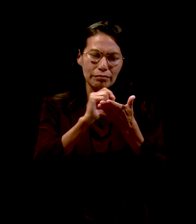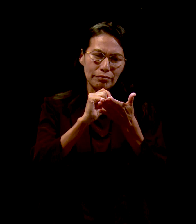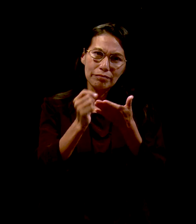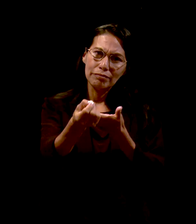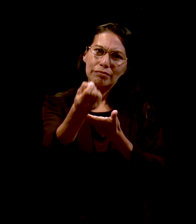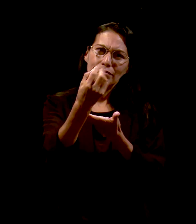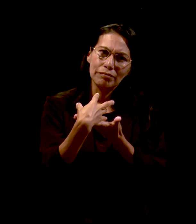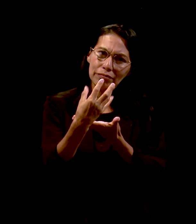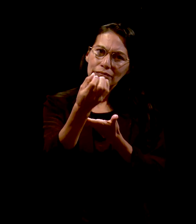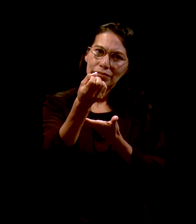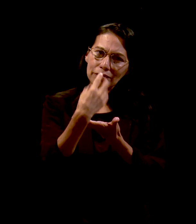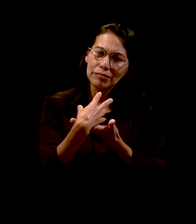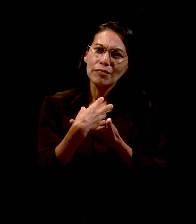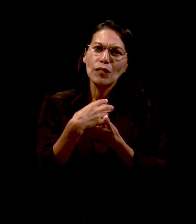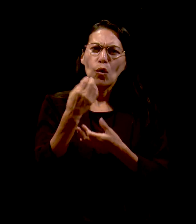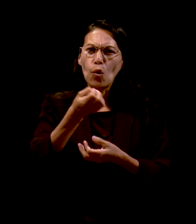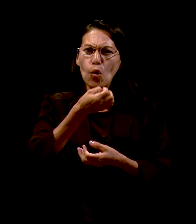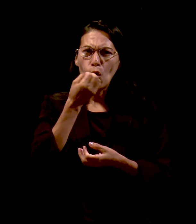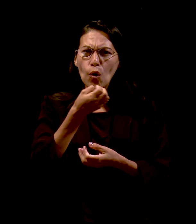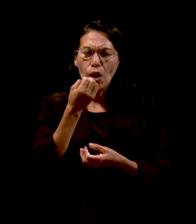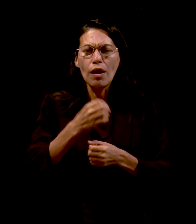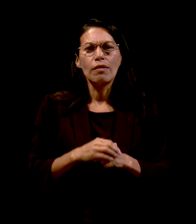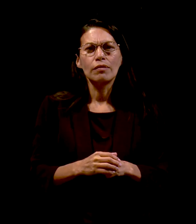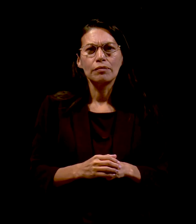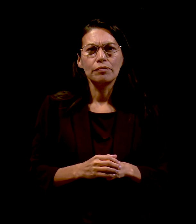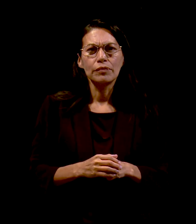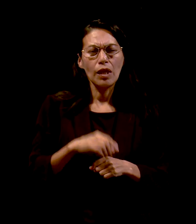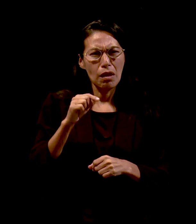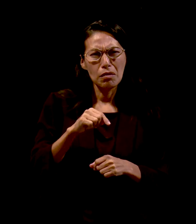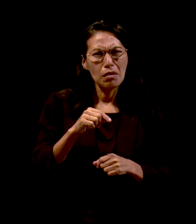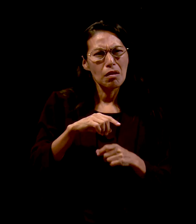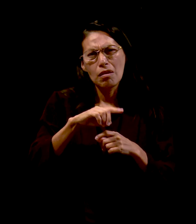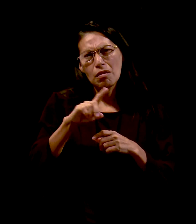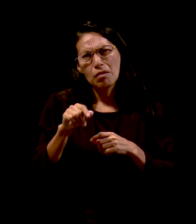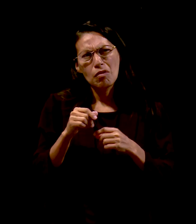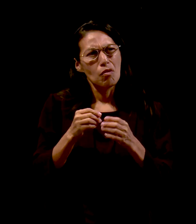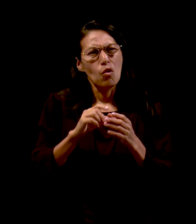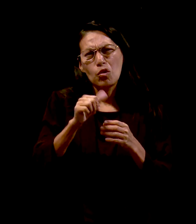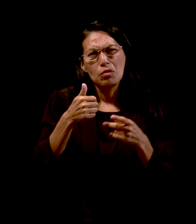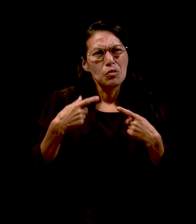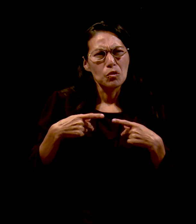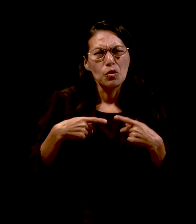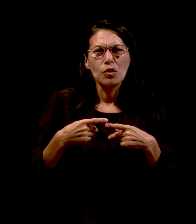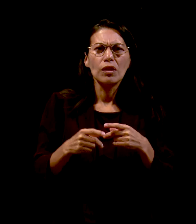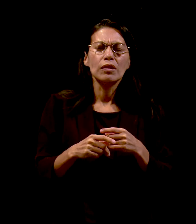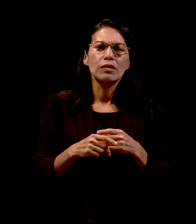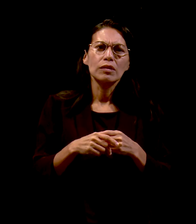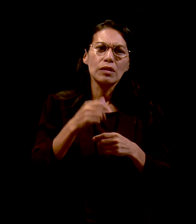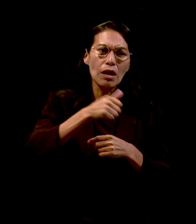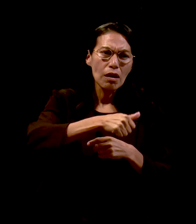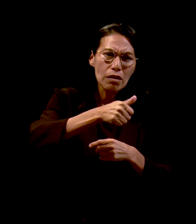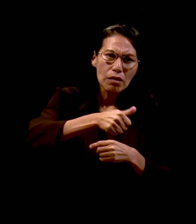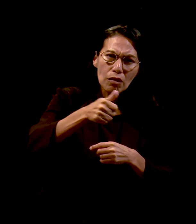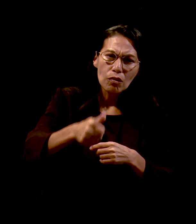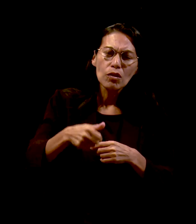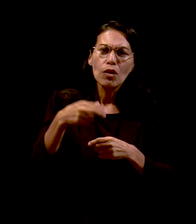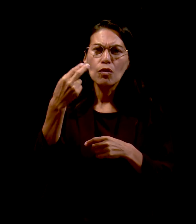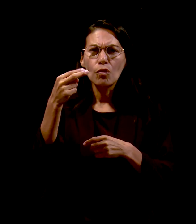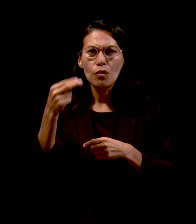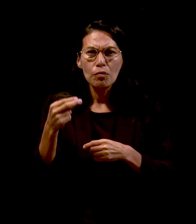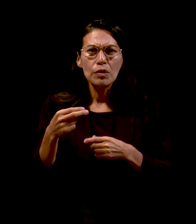y afuera del aire también por cada uno por nombre cada una de tus peticiones hay un